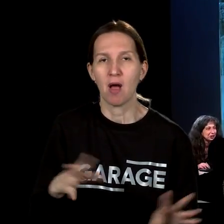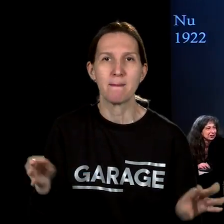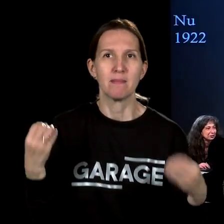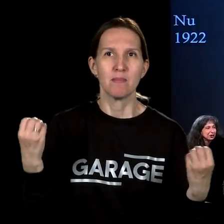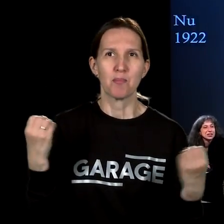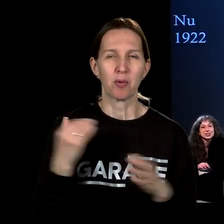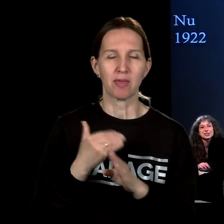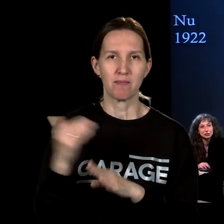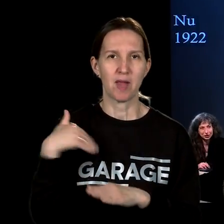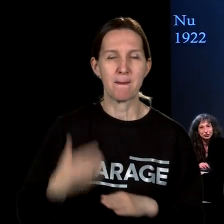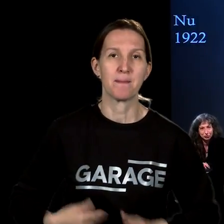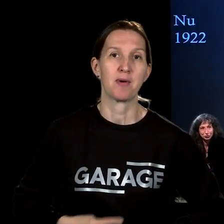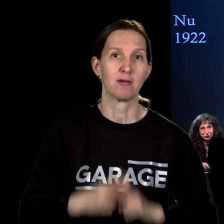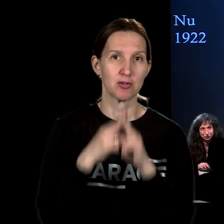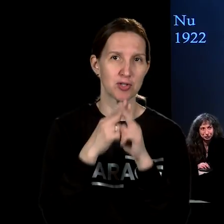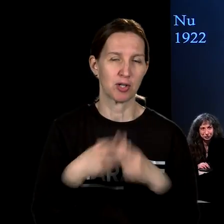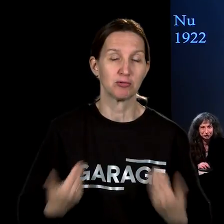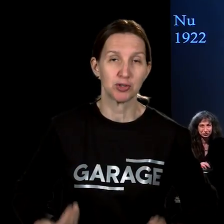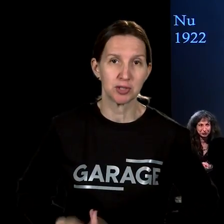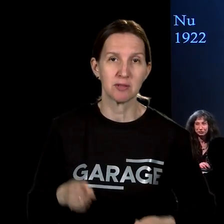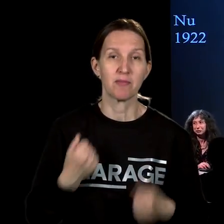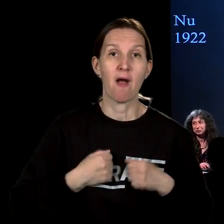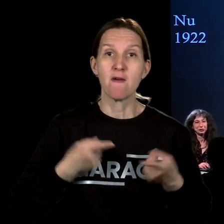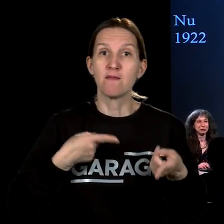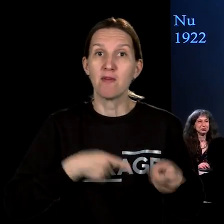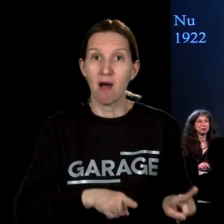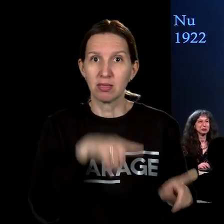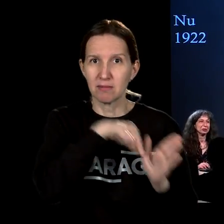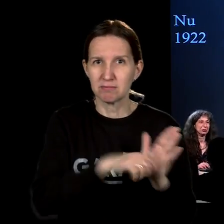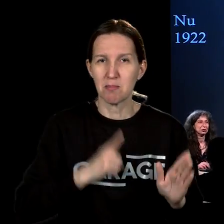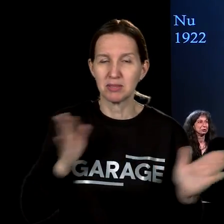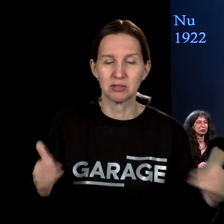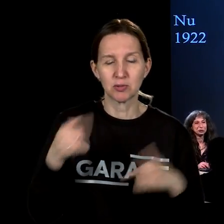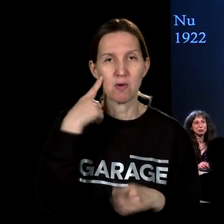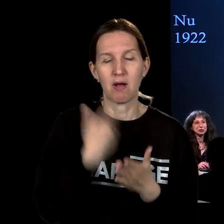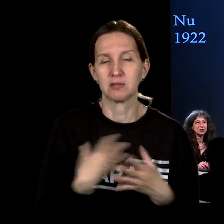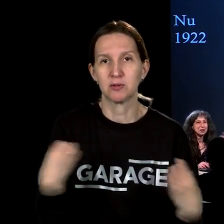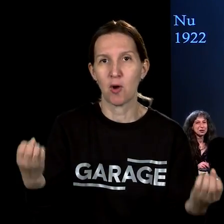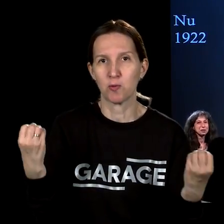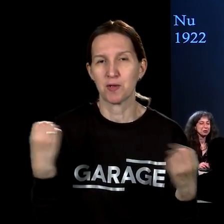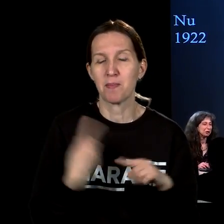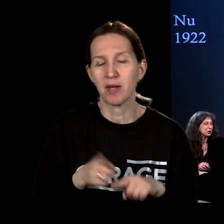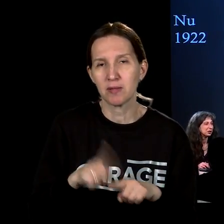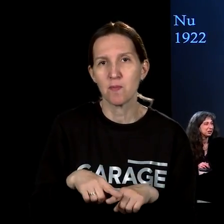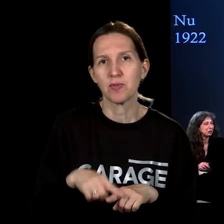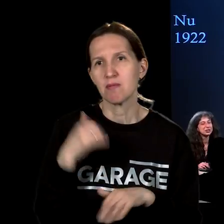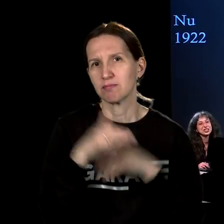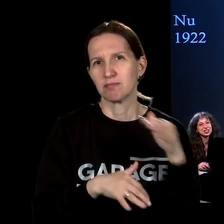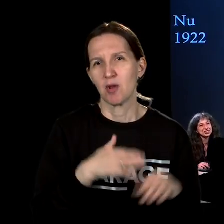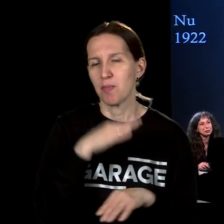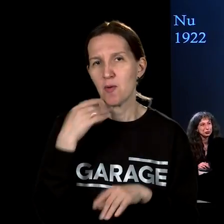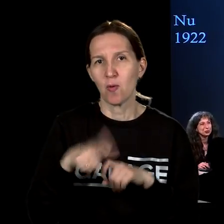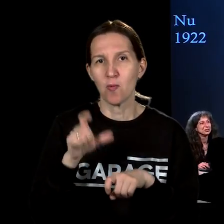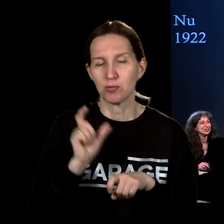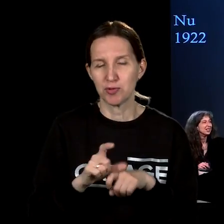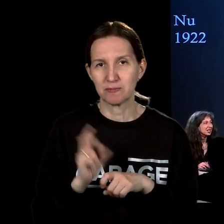парижской жизни, эта ванна казалась невероятной роскошью, и поэтому у него там просто все время не